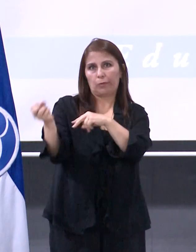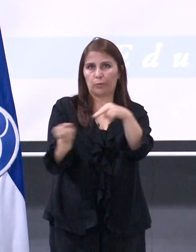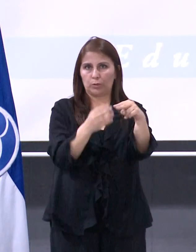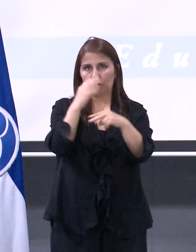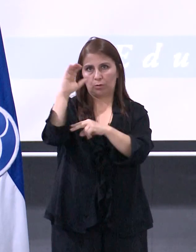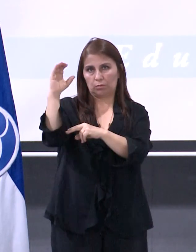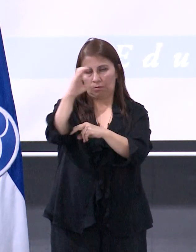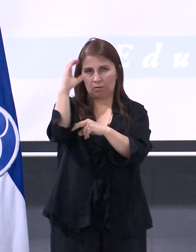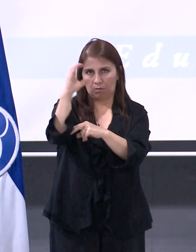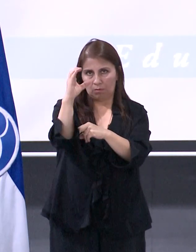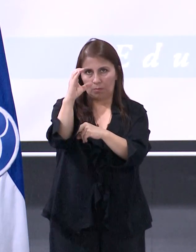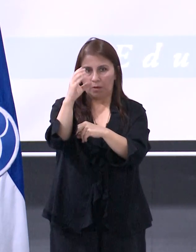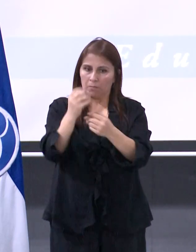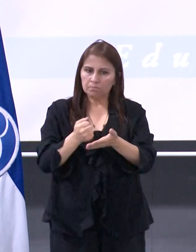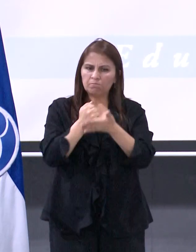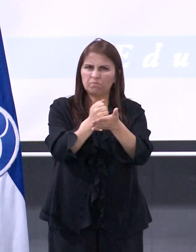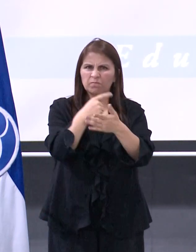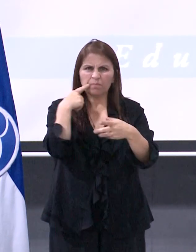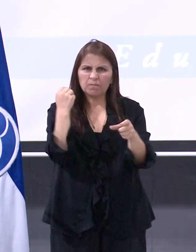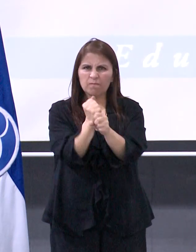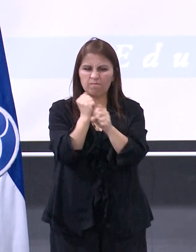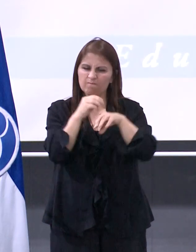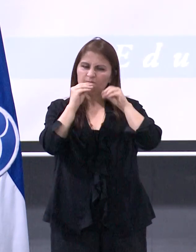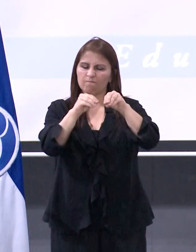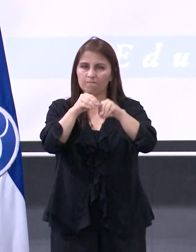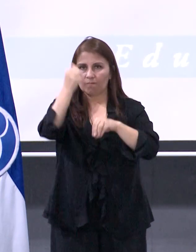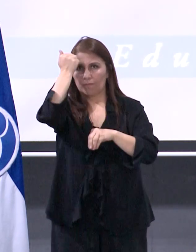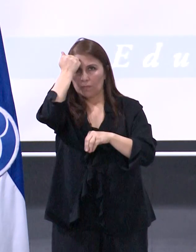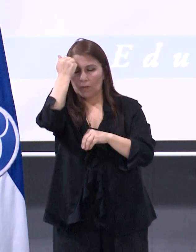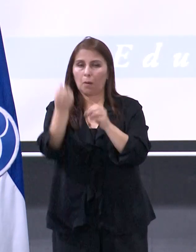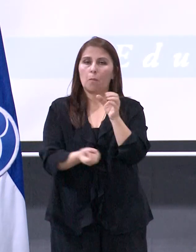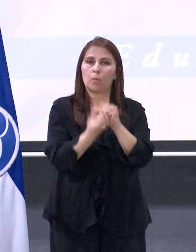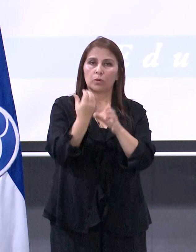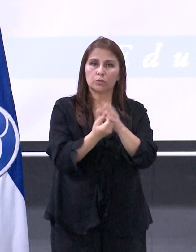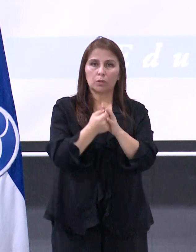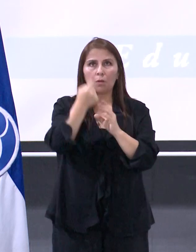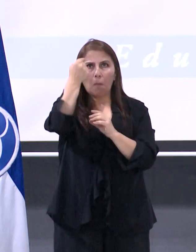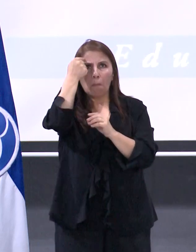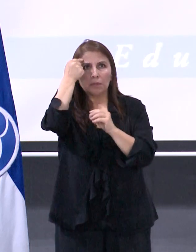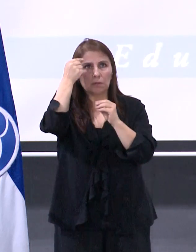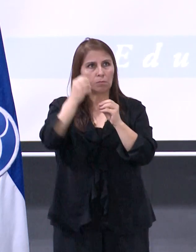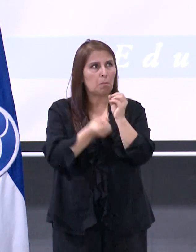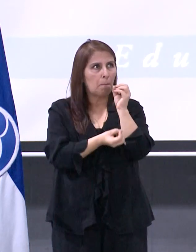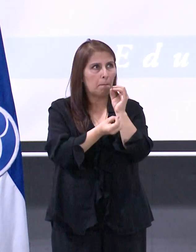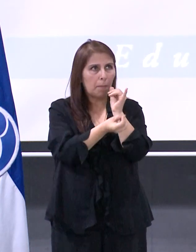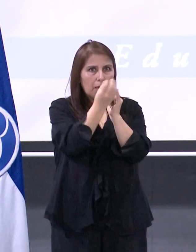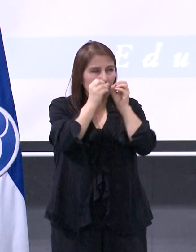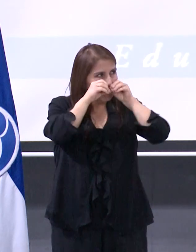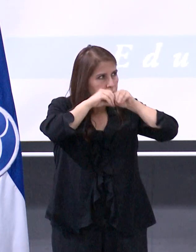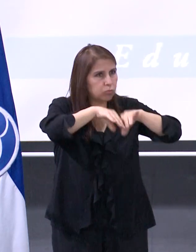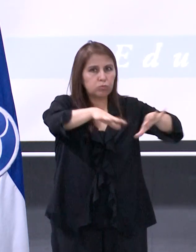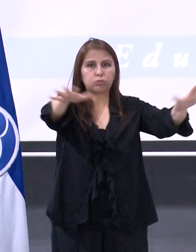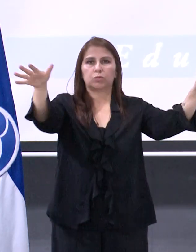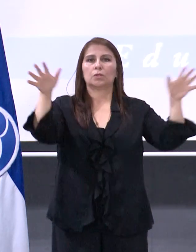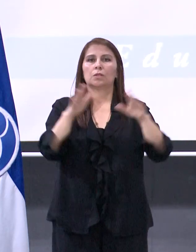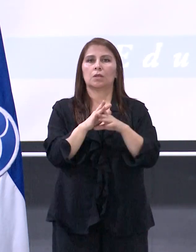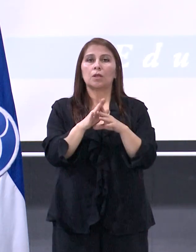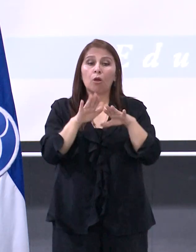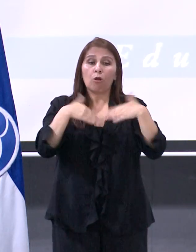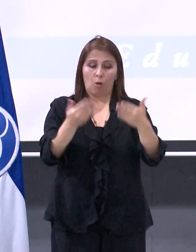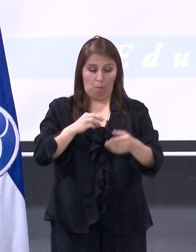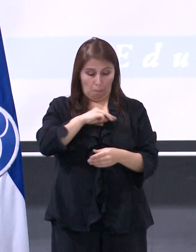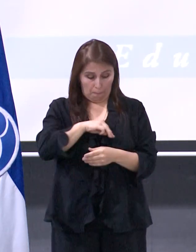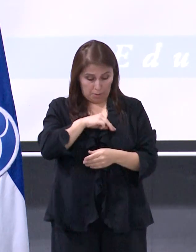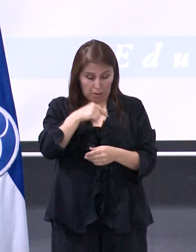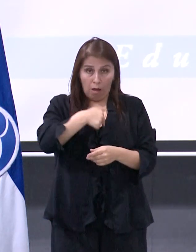áreas del saber y la investigación la producción y la difusión de pensamiento pedagógico nacional el cumplimiento de sus tareas misionales